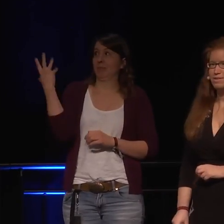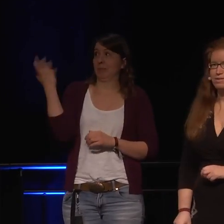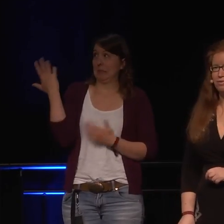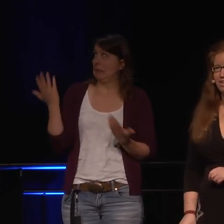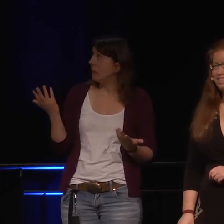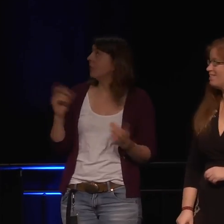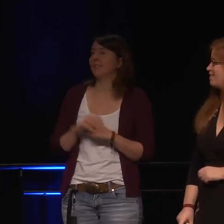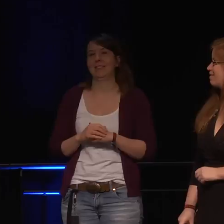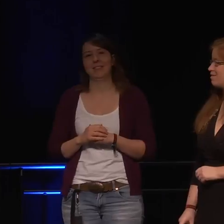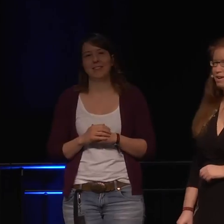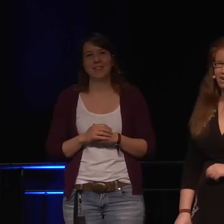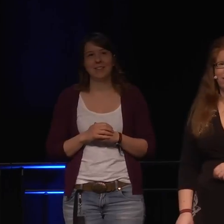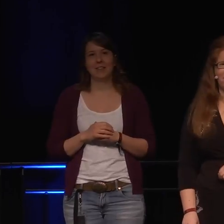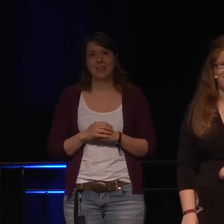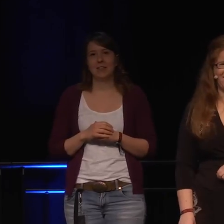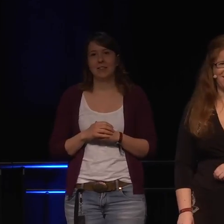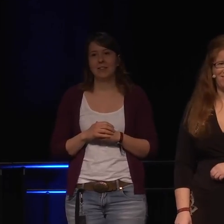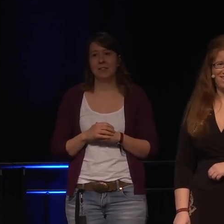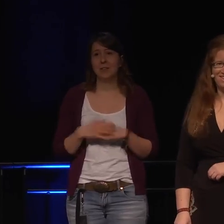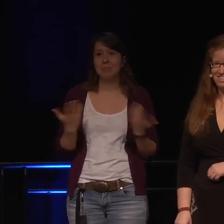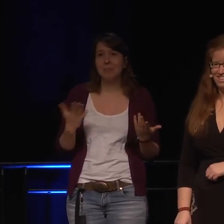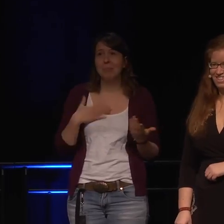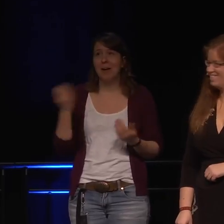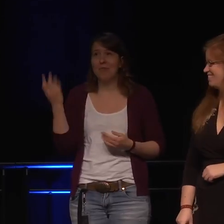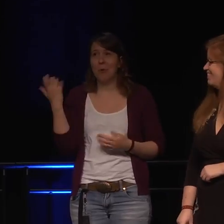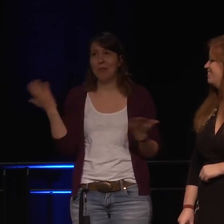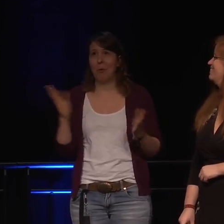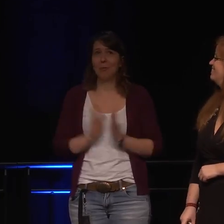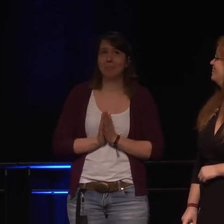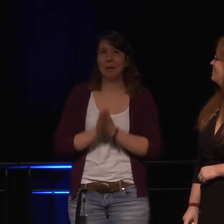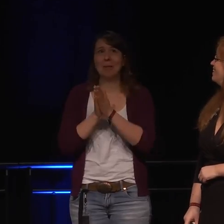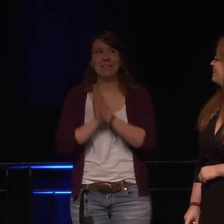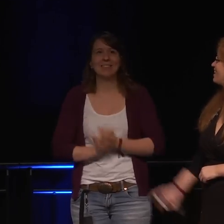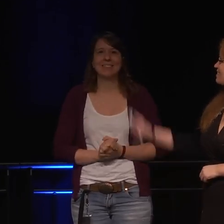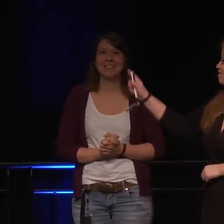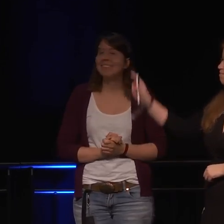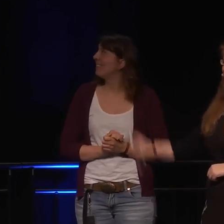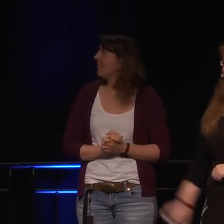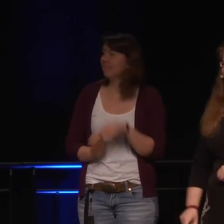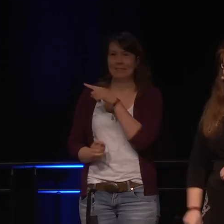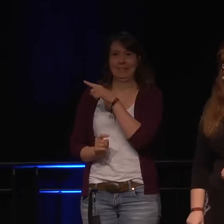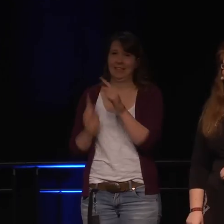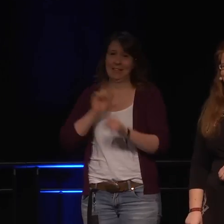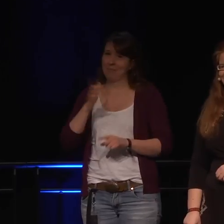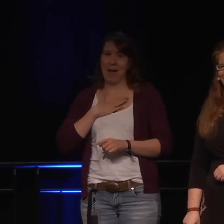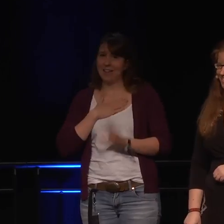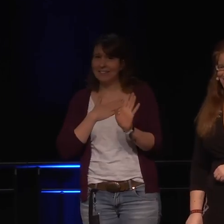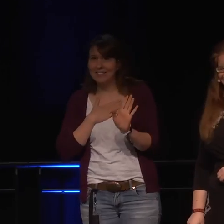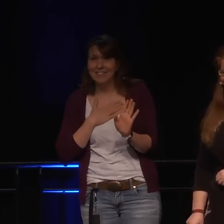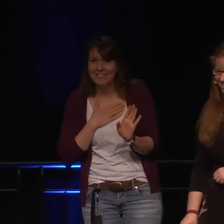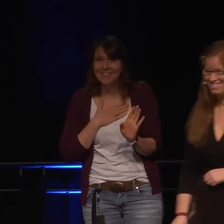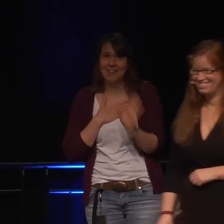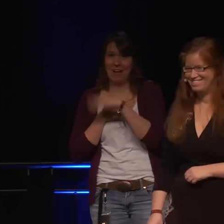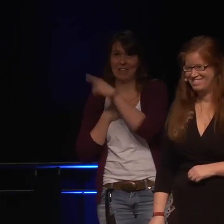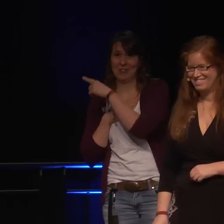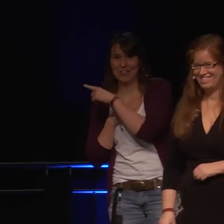Bienvenido. Estoy esperando a que aparezcan mis folios en la pantalla. ¿Dónde están mis folios? Esos no